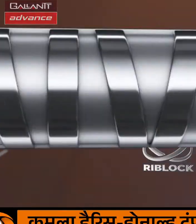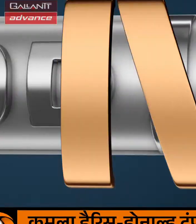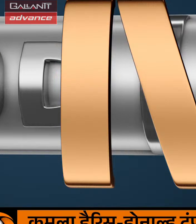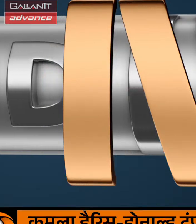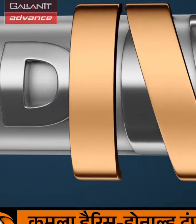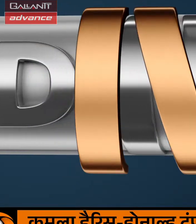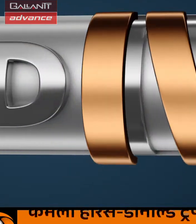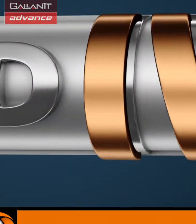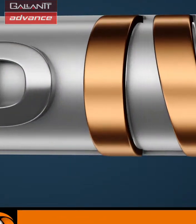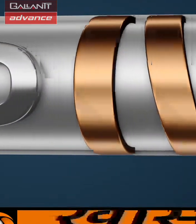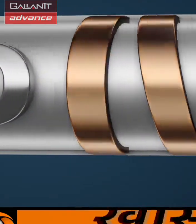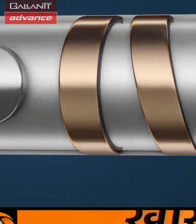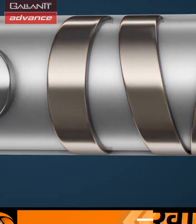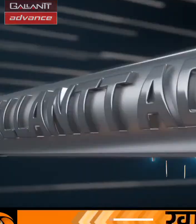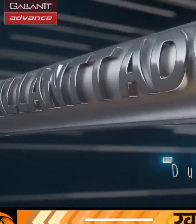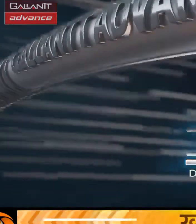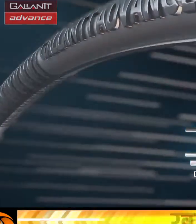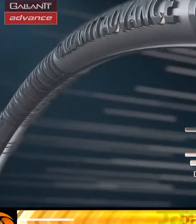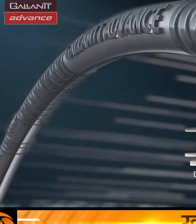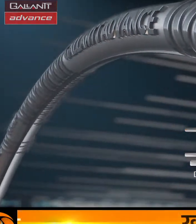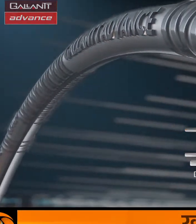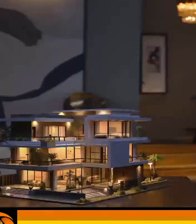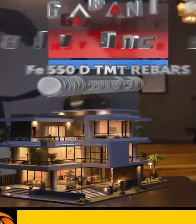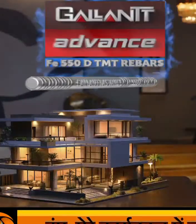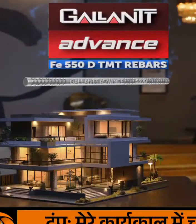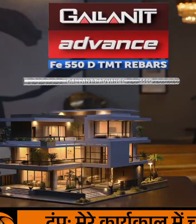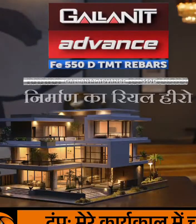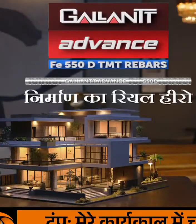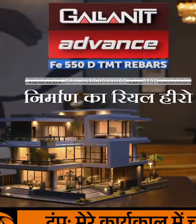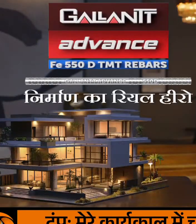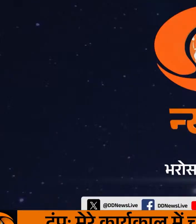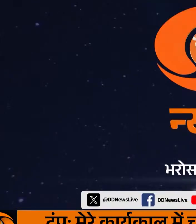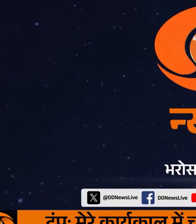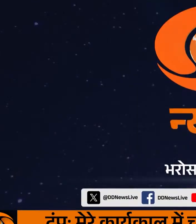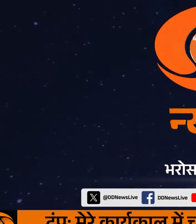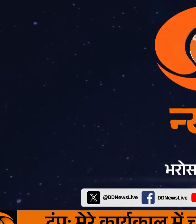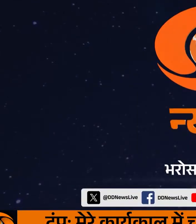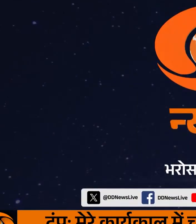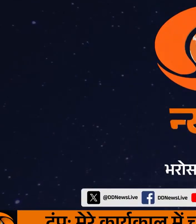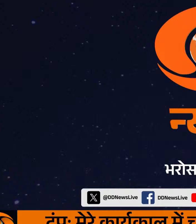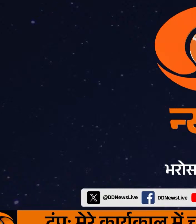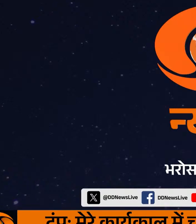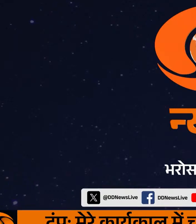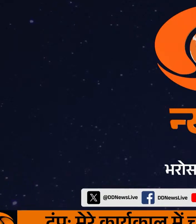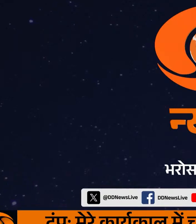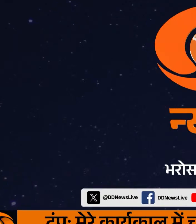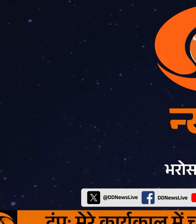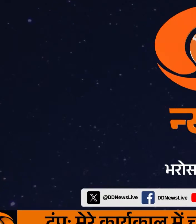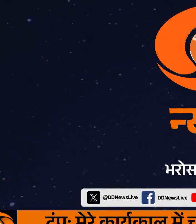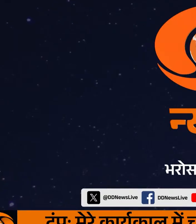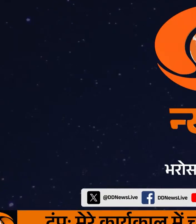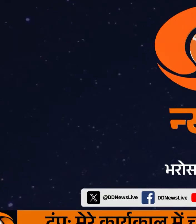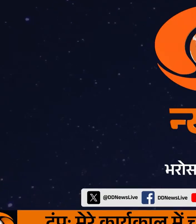अब डबल M रिब्स के साथ गैलेंट एडवांस TMT रीबार, निर्माण का रियल हीरो।